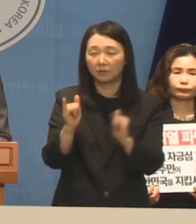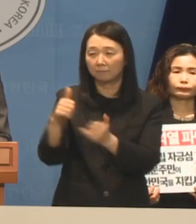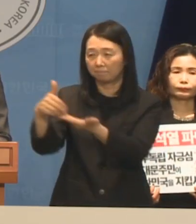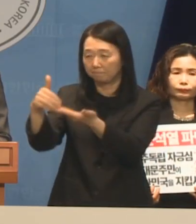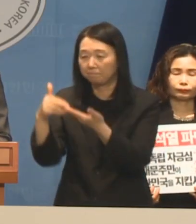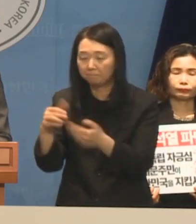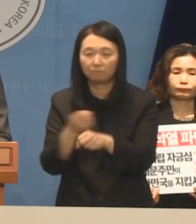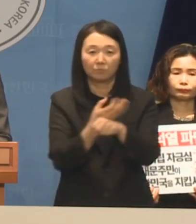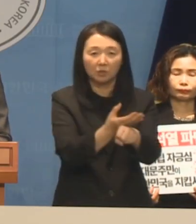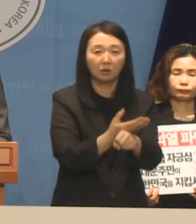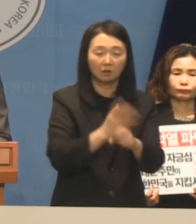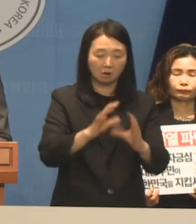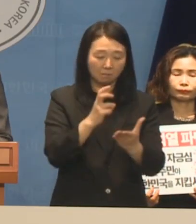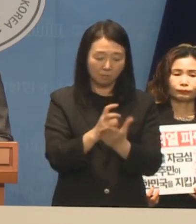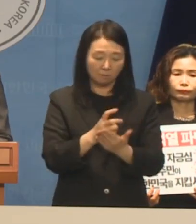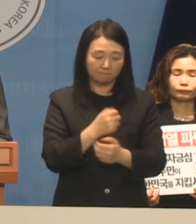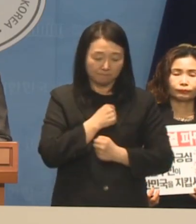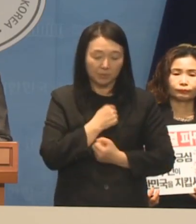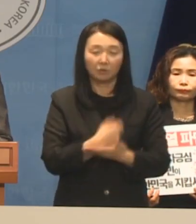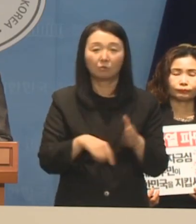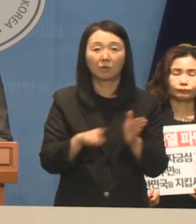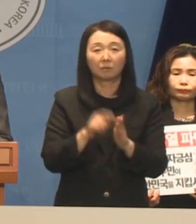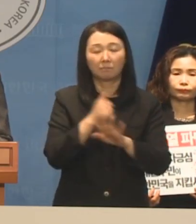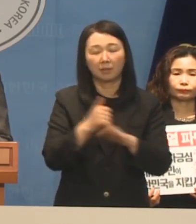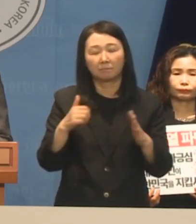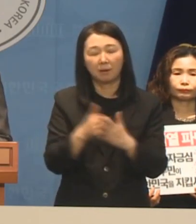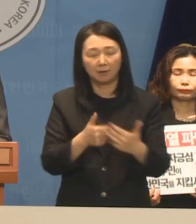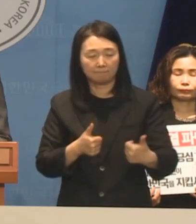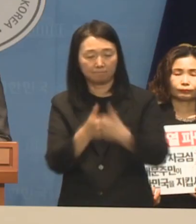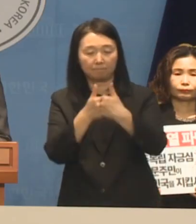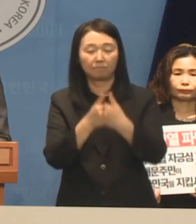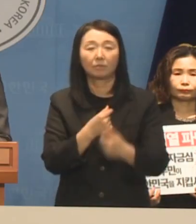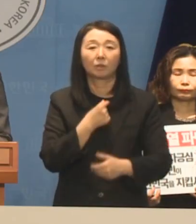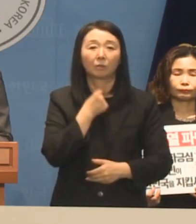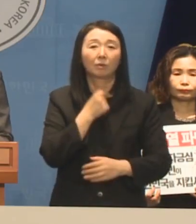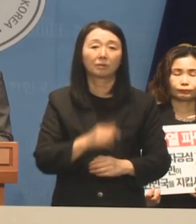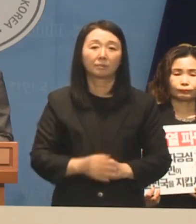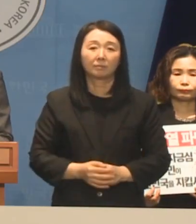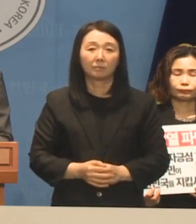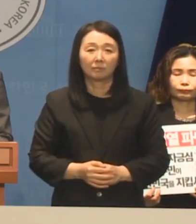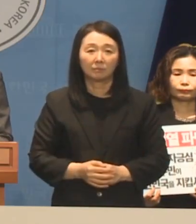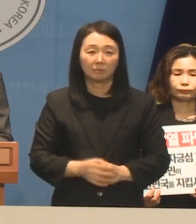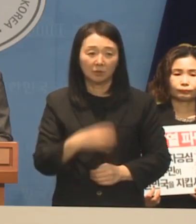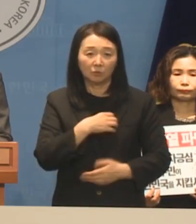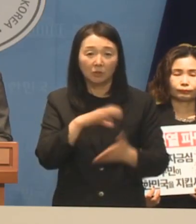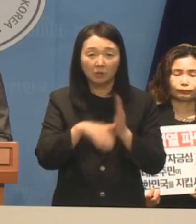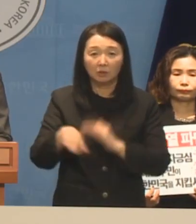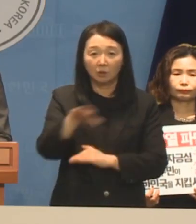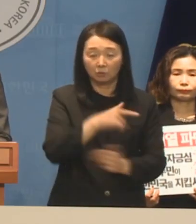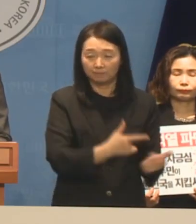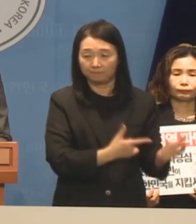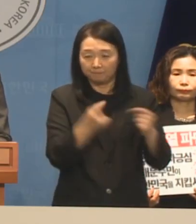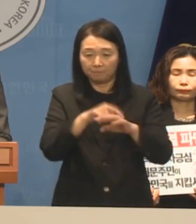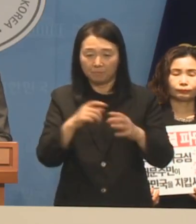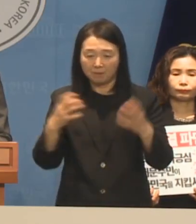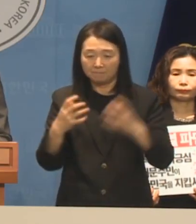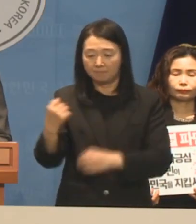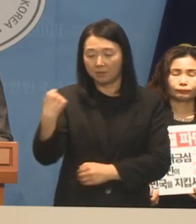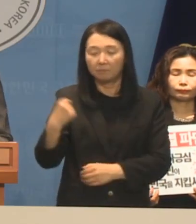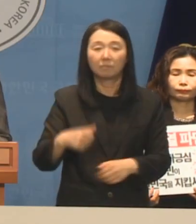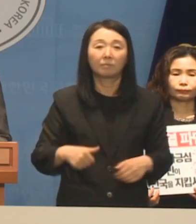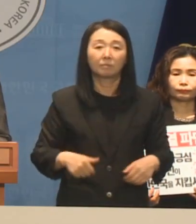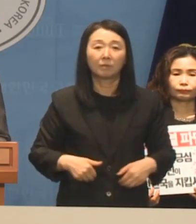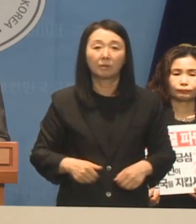대변하고 헌법 가치를 수호하기 위해 끝까지 맞서 싸우겠습니다. 위기의 순간 우리 모두의 단결된 힘이